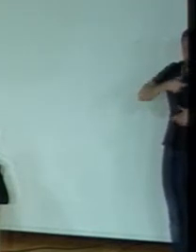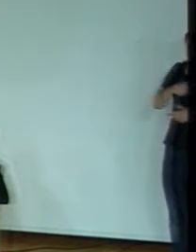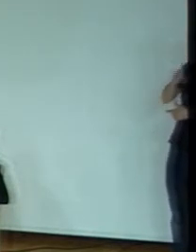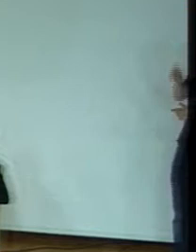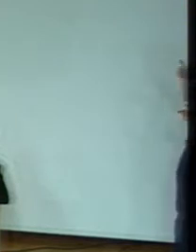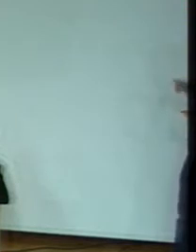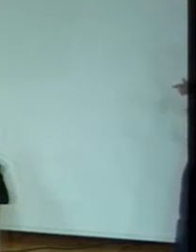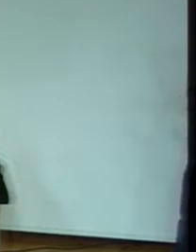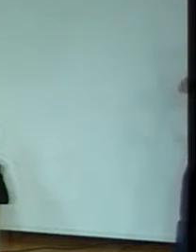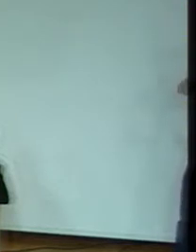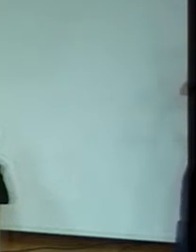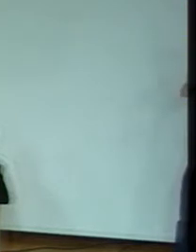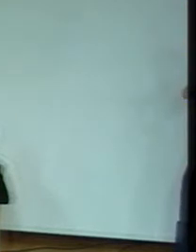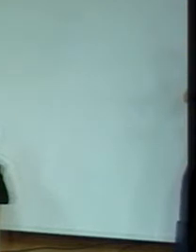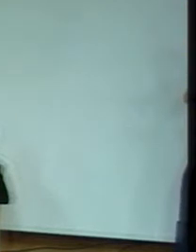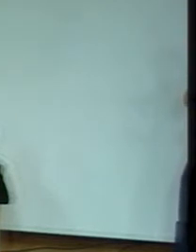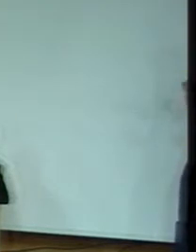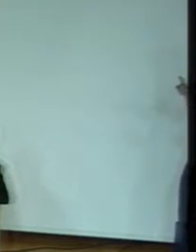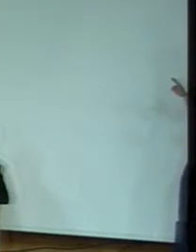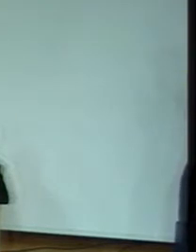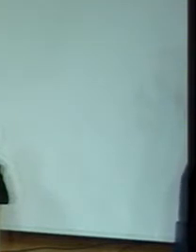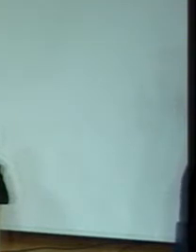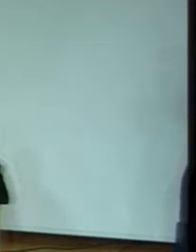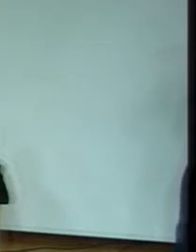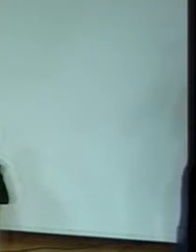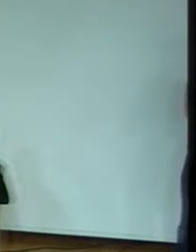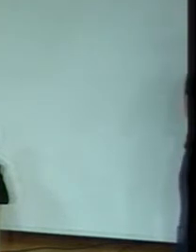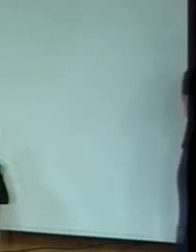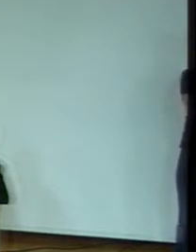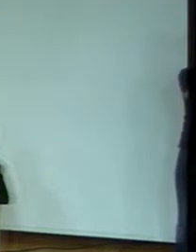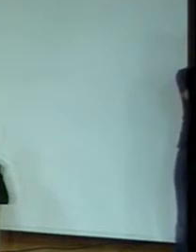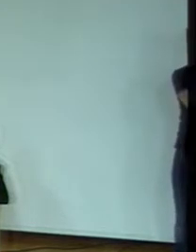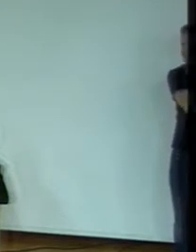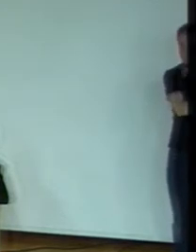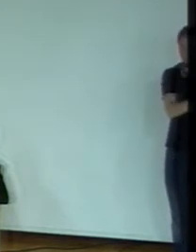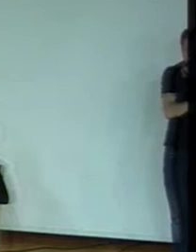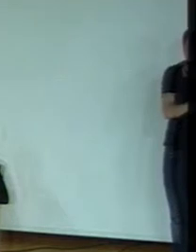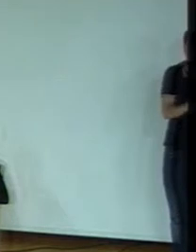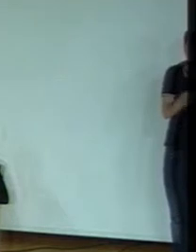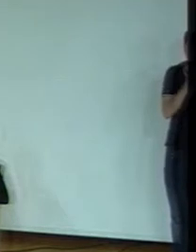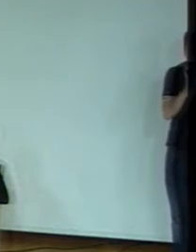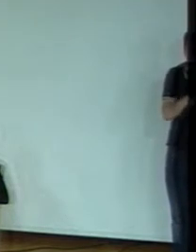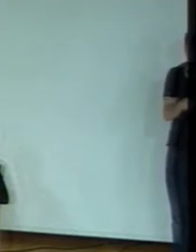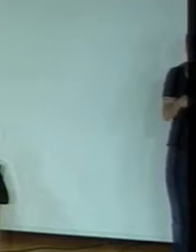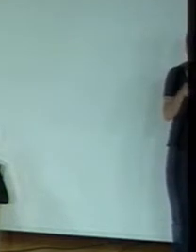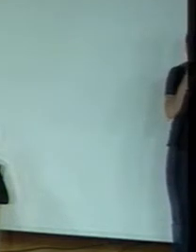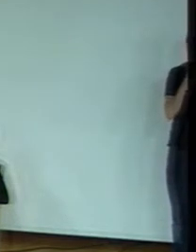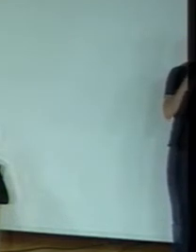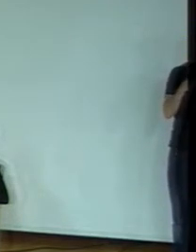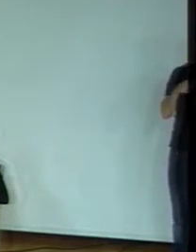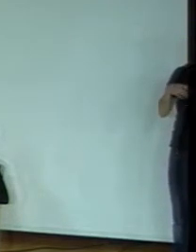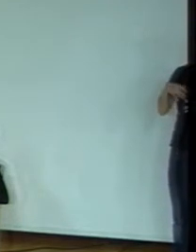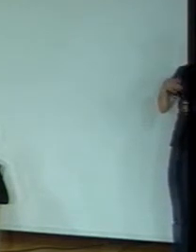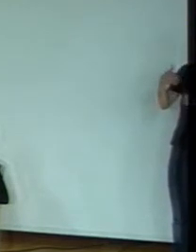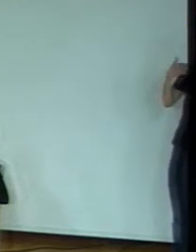fais... On est mis en marge de la société, on va pas trouver de boulot, on sent vraiment qu'aujourd'hui